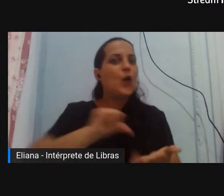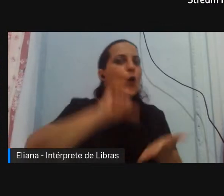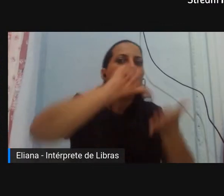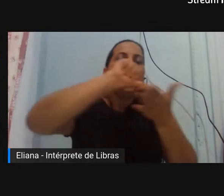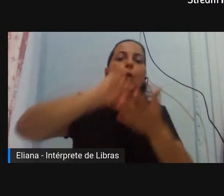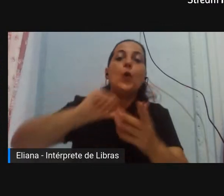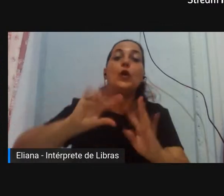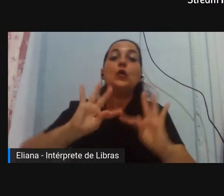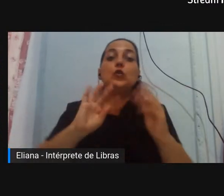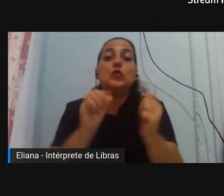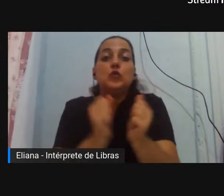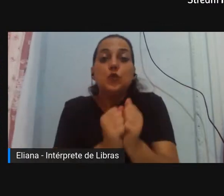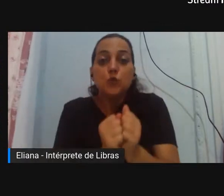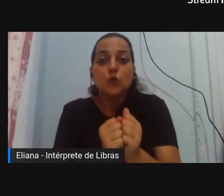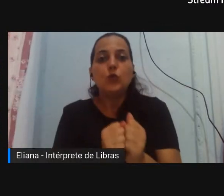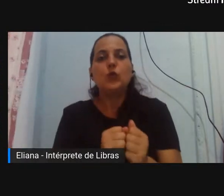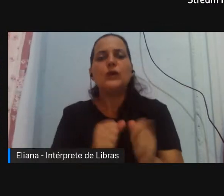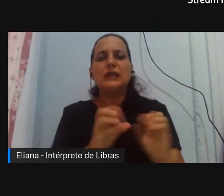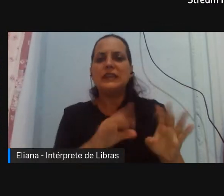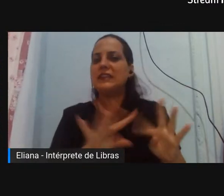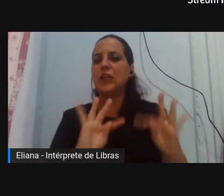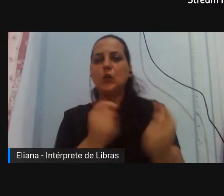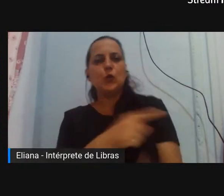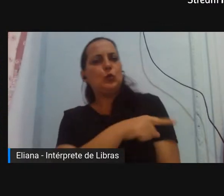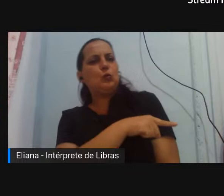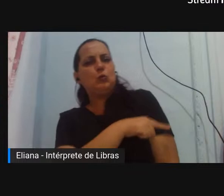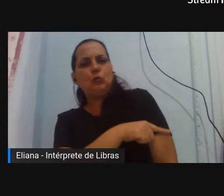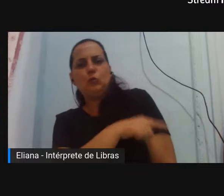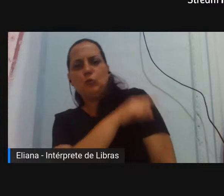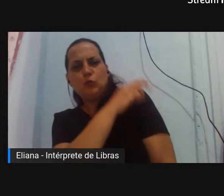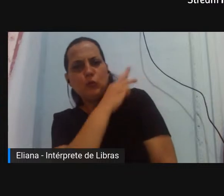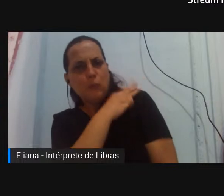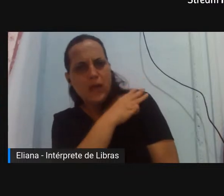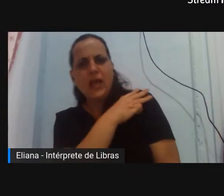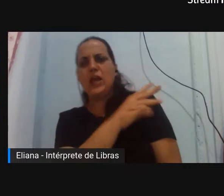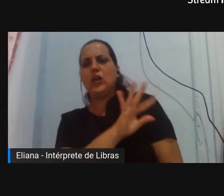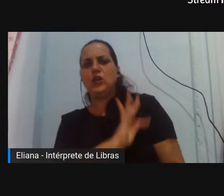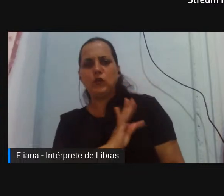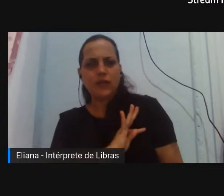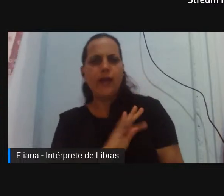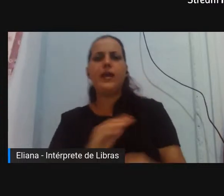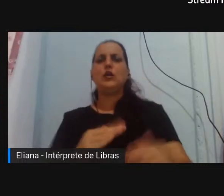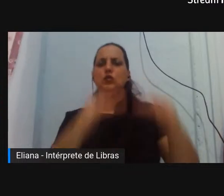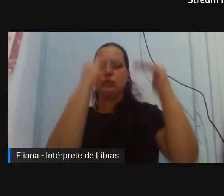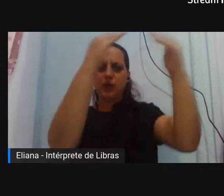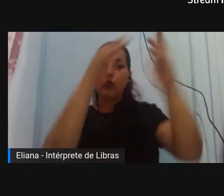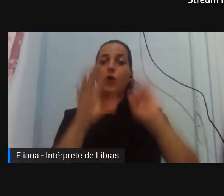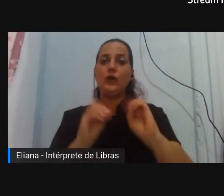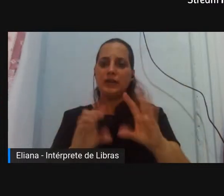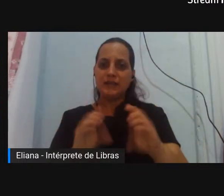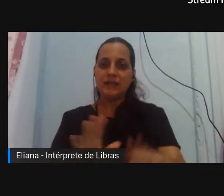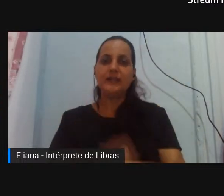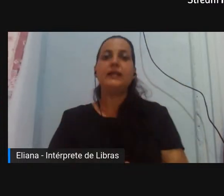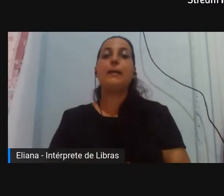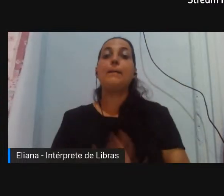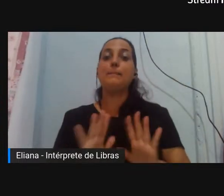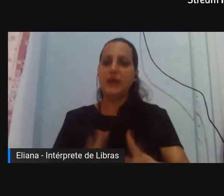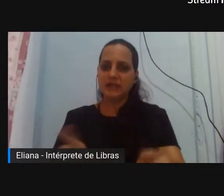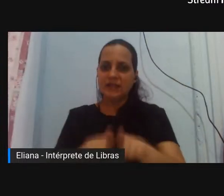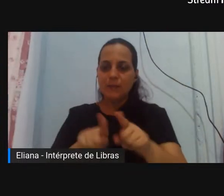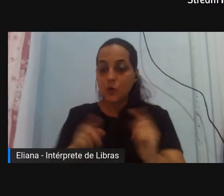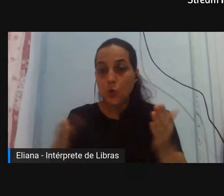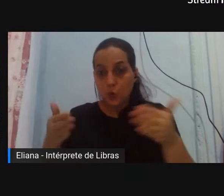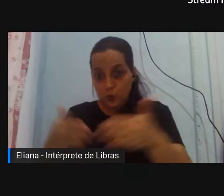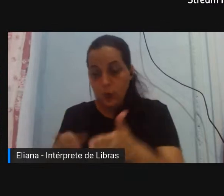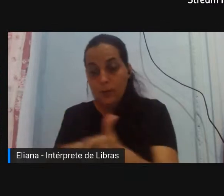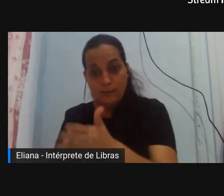níveis e modalidades, inclusive, não só no ensino, mas na pesquisa